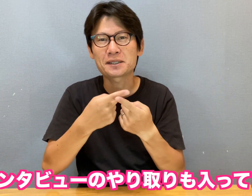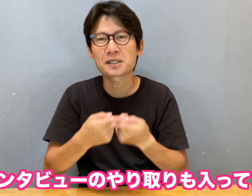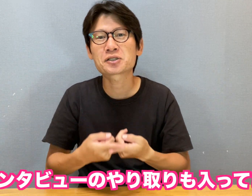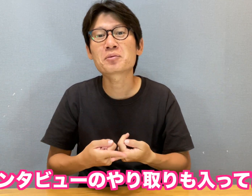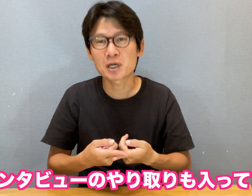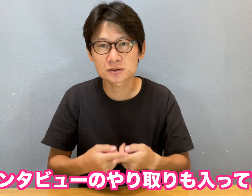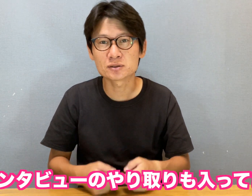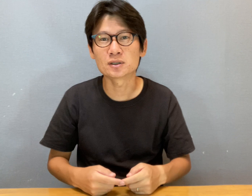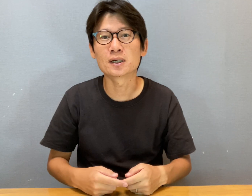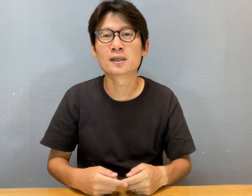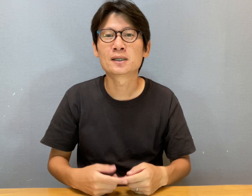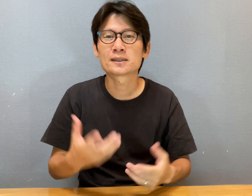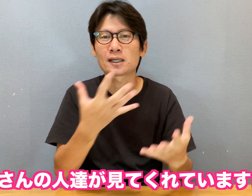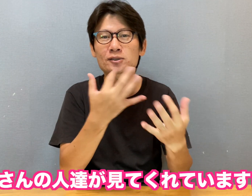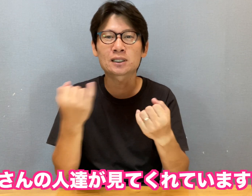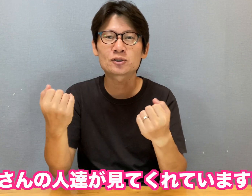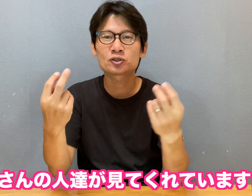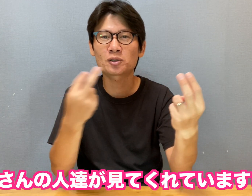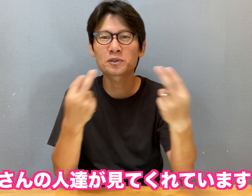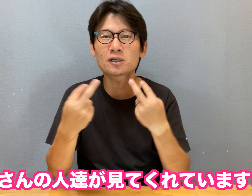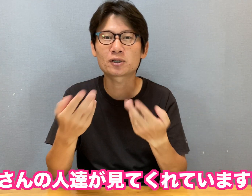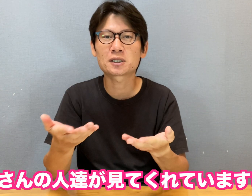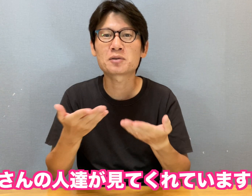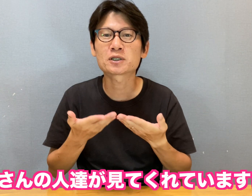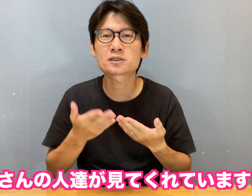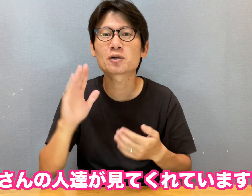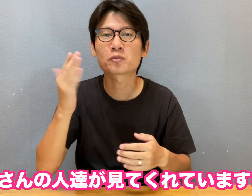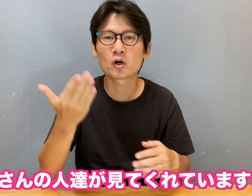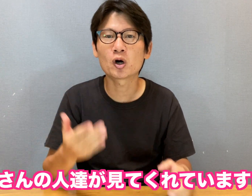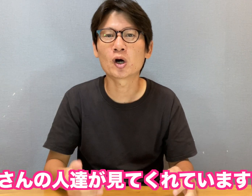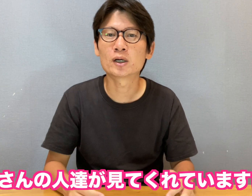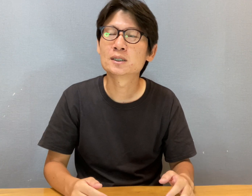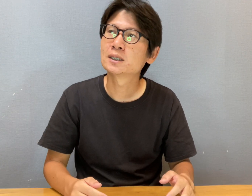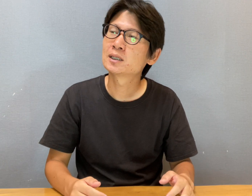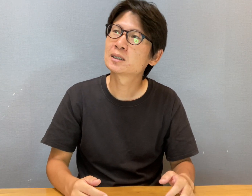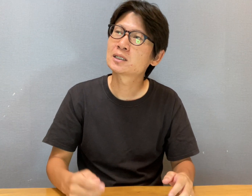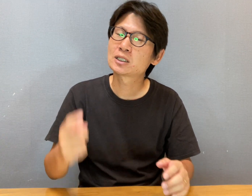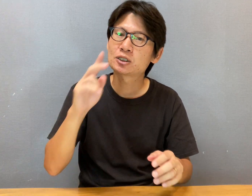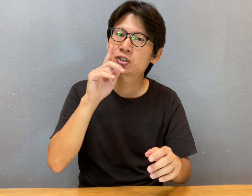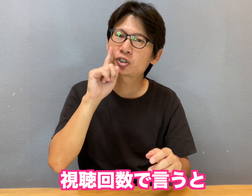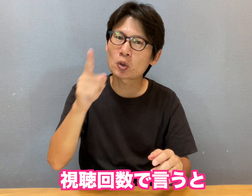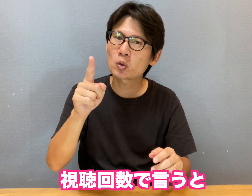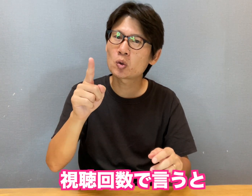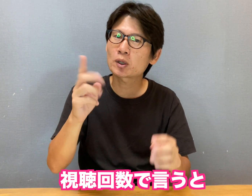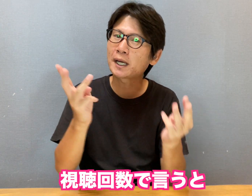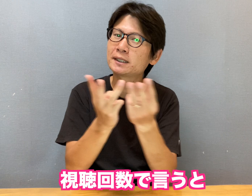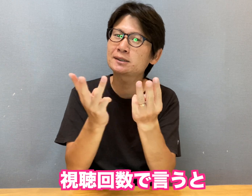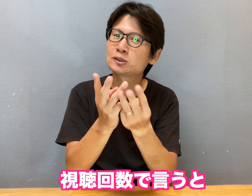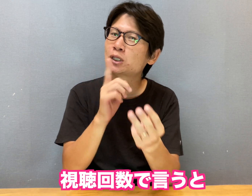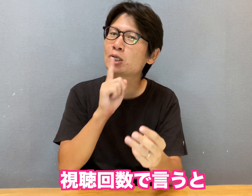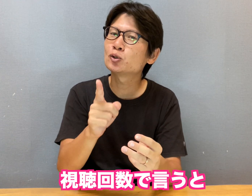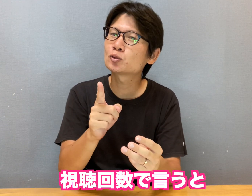きています。たくさんの人が見てくれていますけれども、視聴回数で言うと、